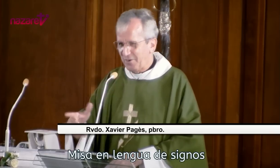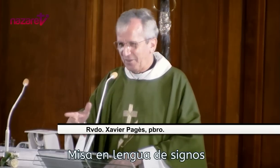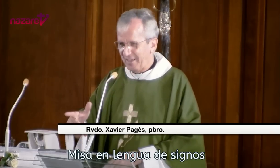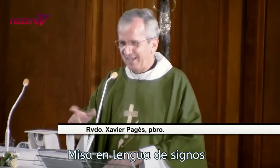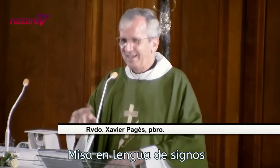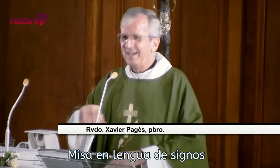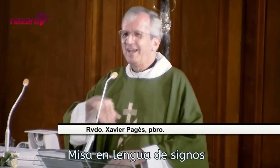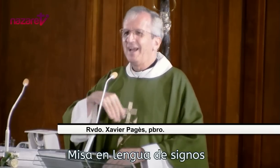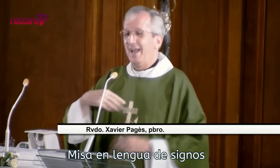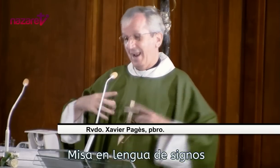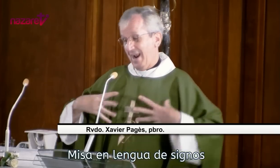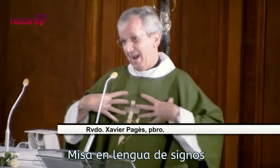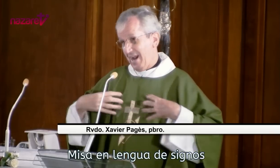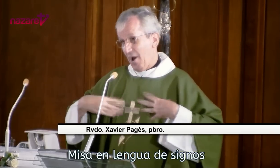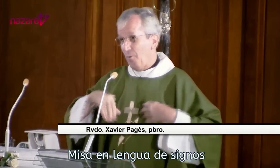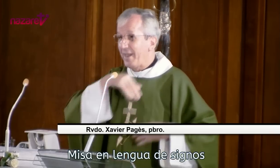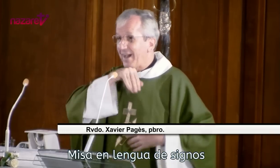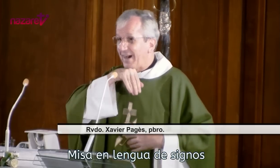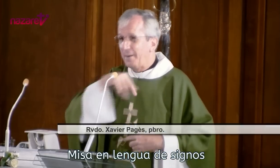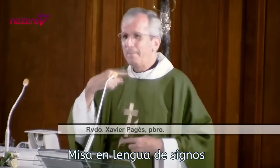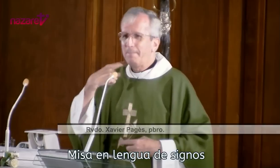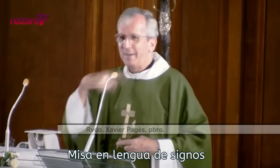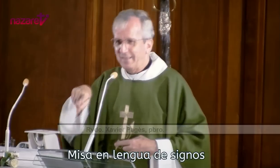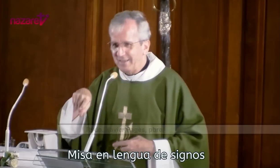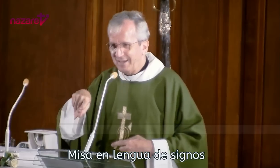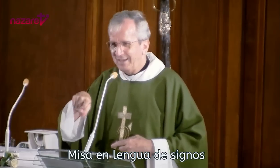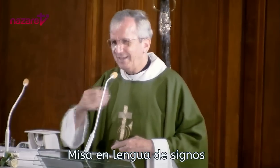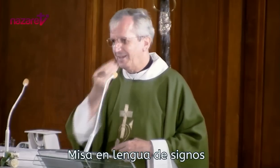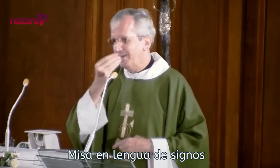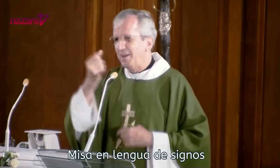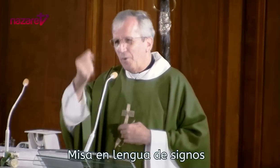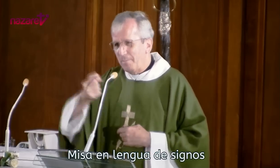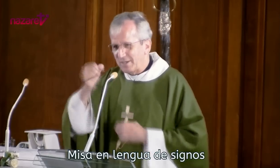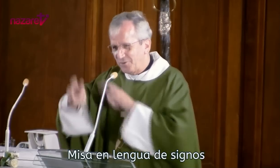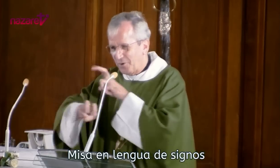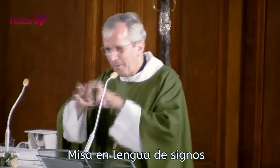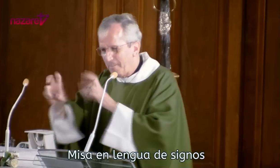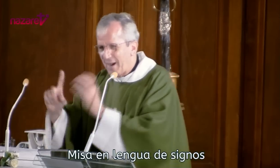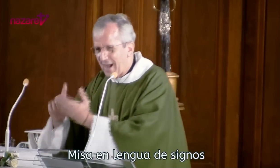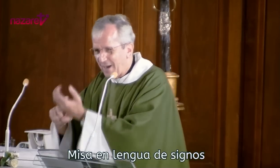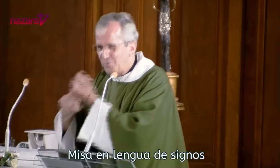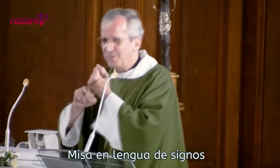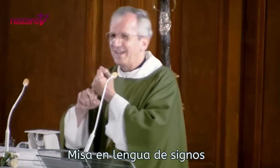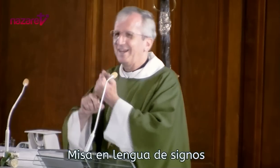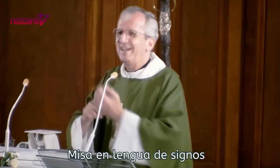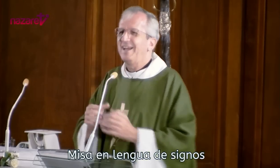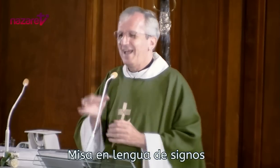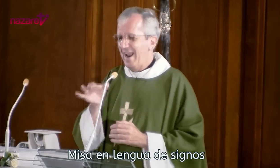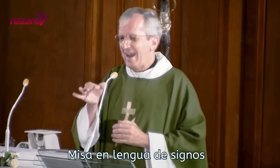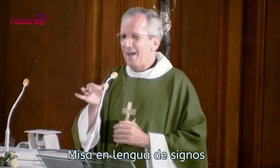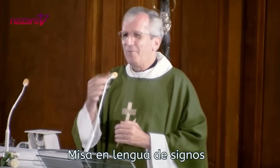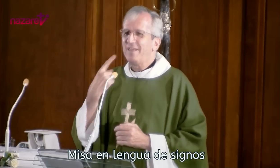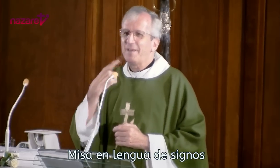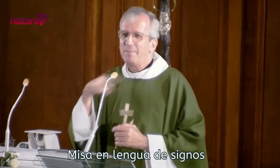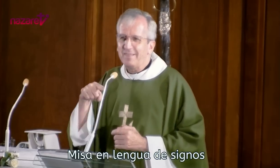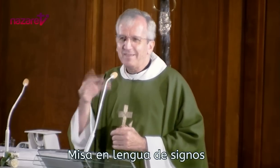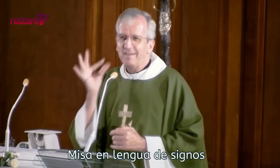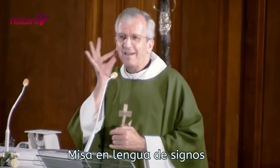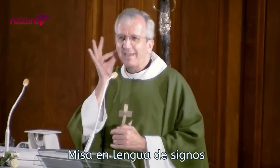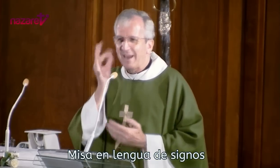misericordia? La oveja perdida, que el buen pastor va a buscarla. La moneda perdida, que la